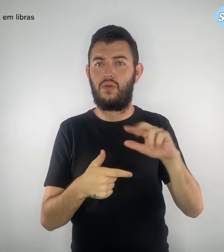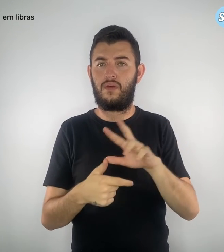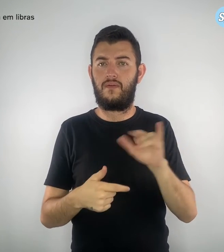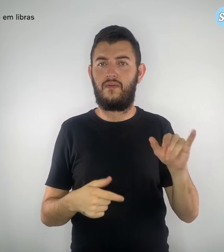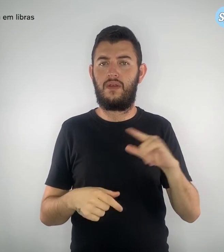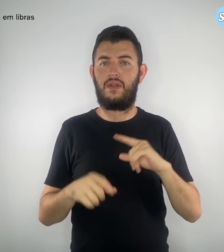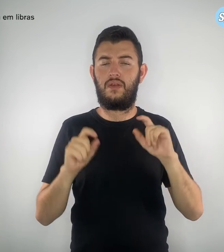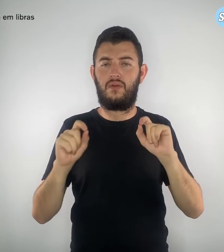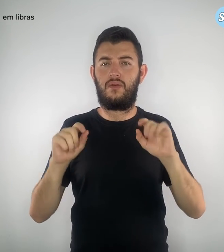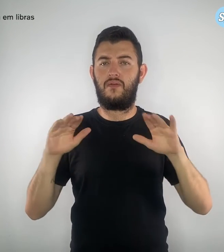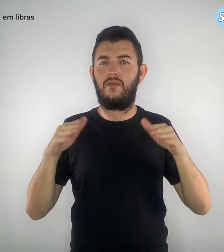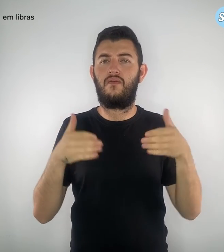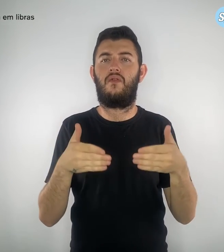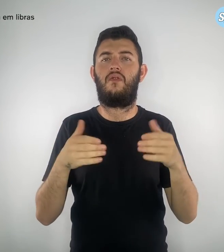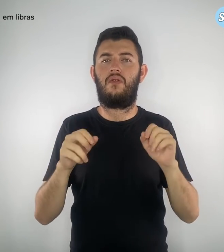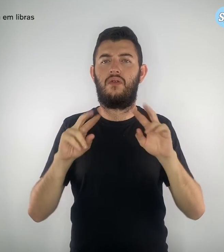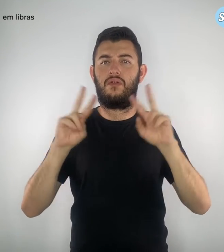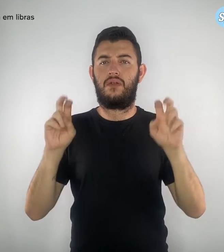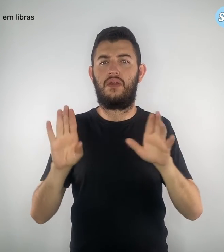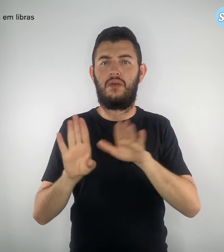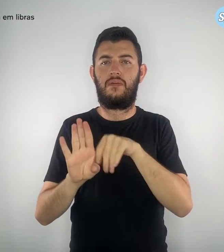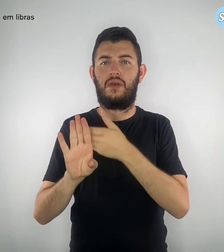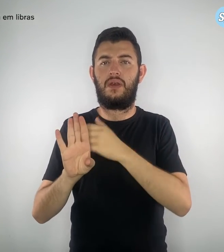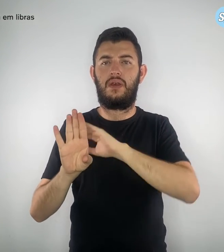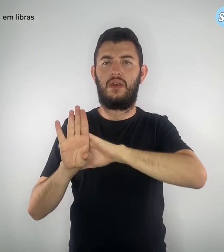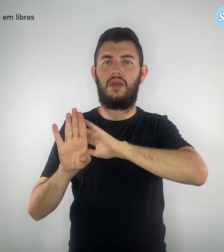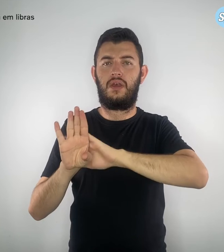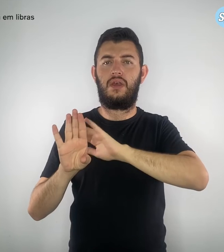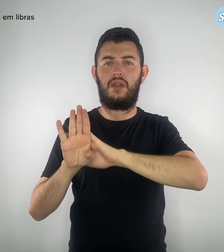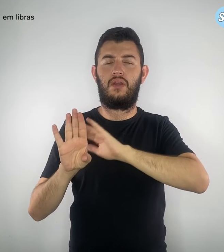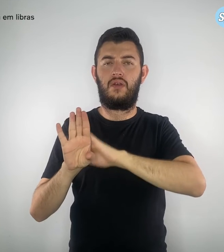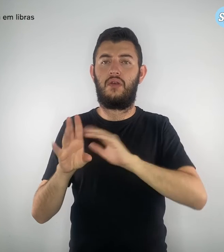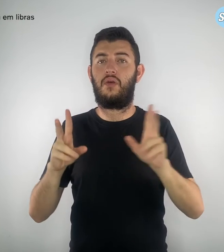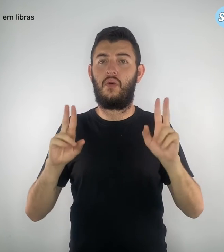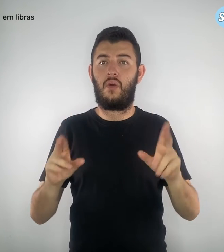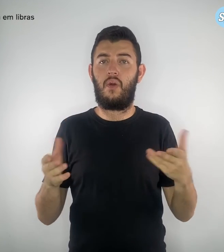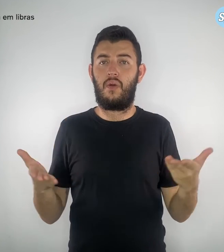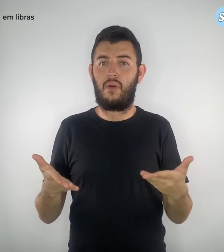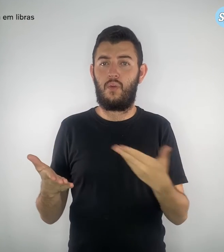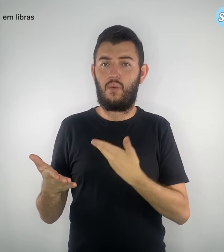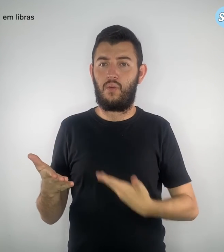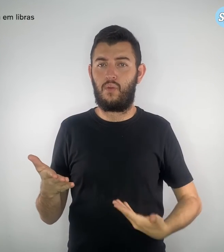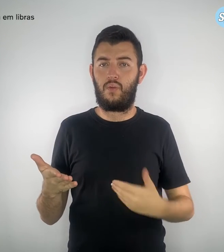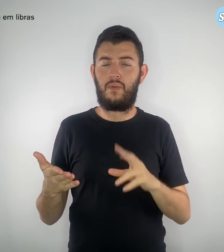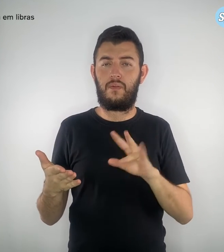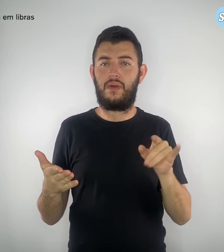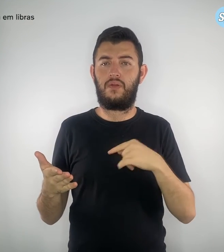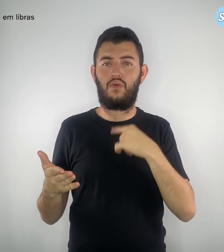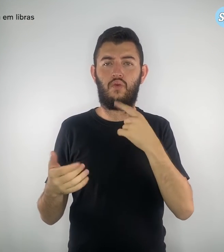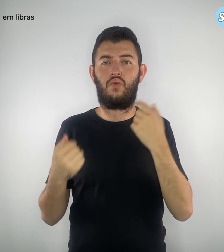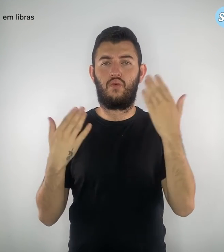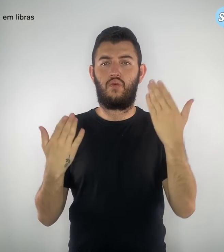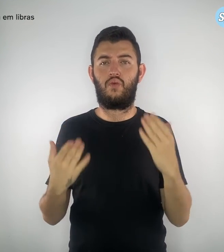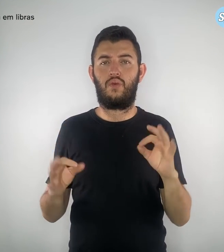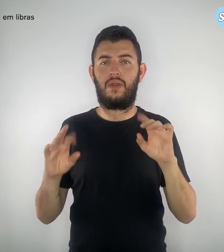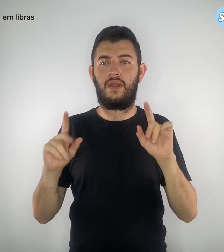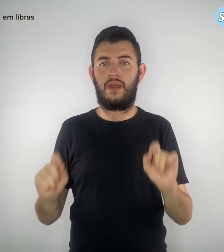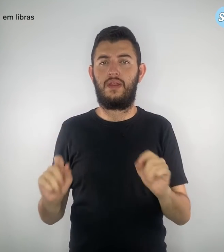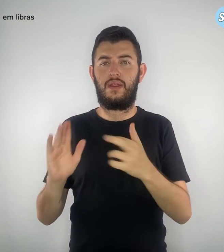em questões ideológicas como o atual, não resta dúvida de que os novos princípios da